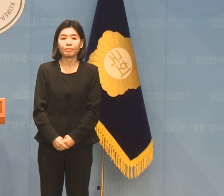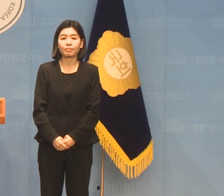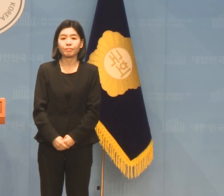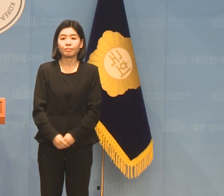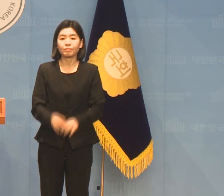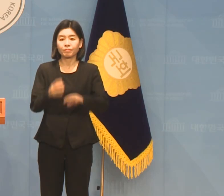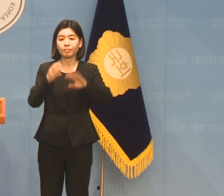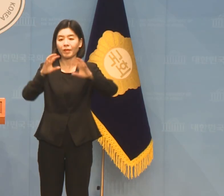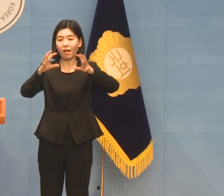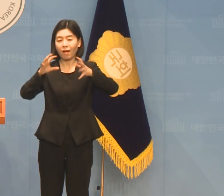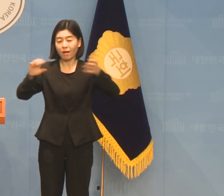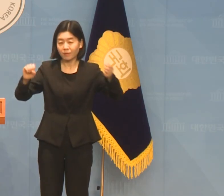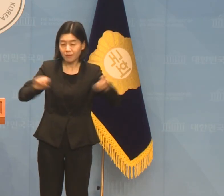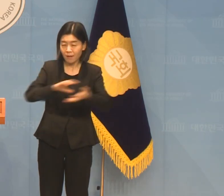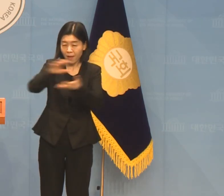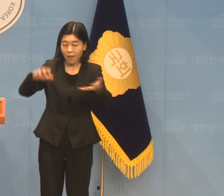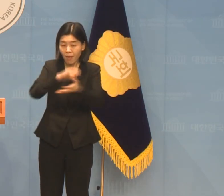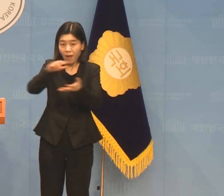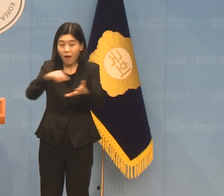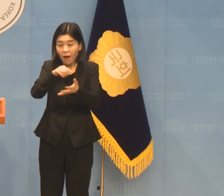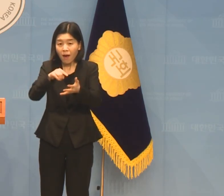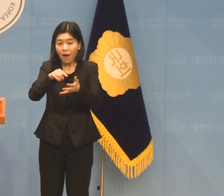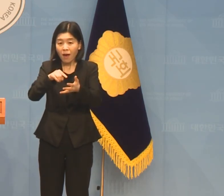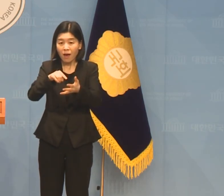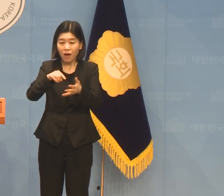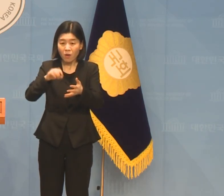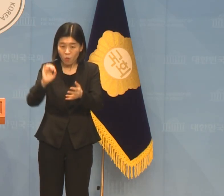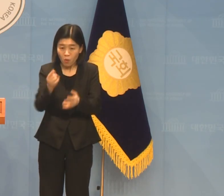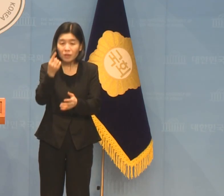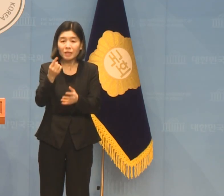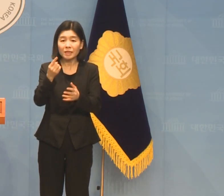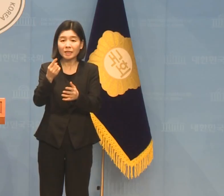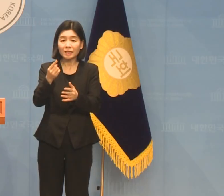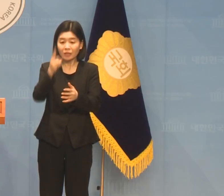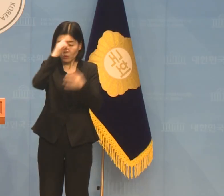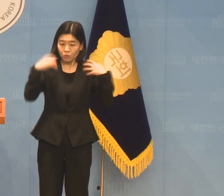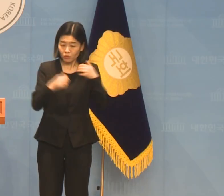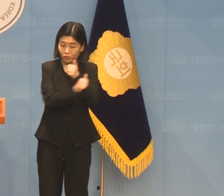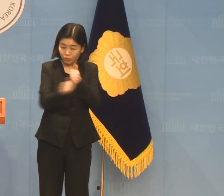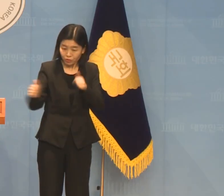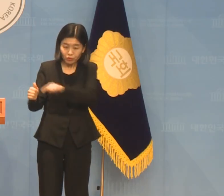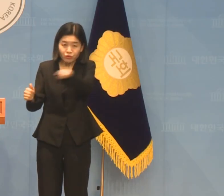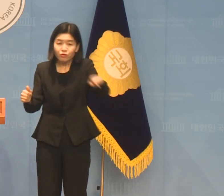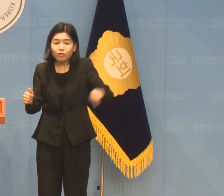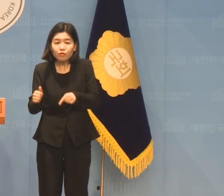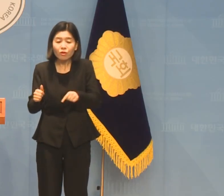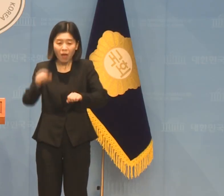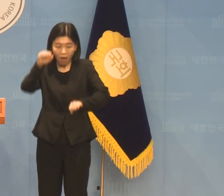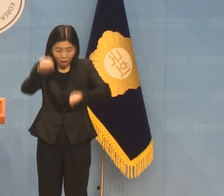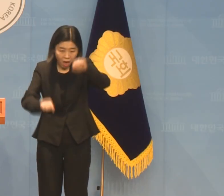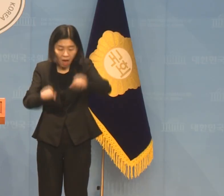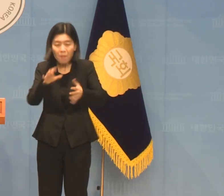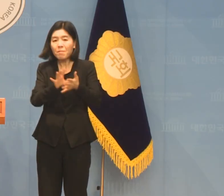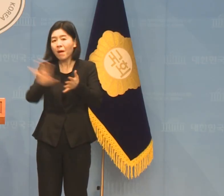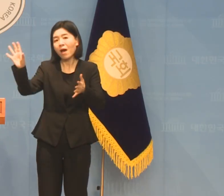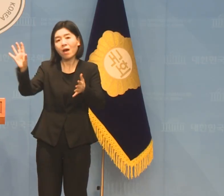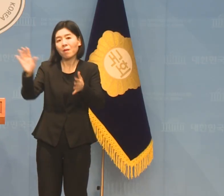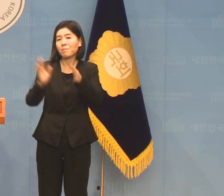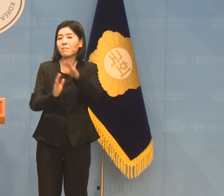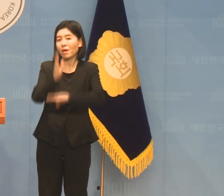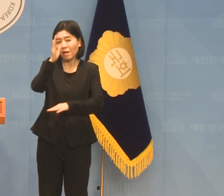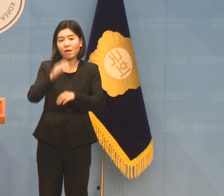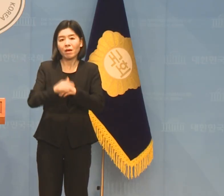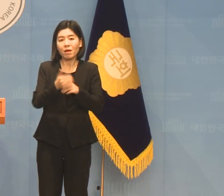내란 내각의 쿠데타적 행위가 도를 넘고 있습니다. 한덕수 권한대행은 제2의 이완용이